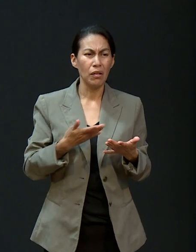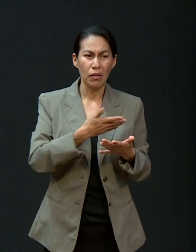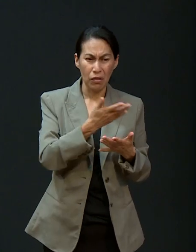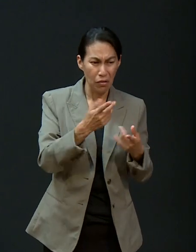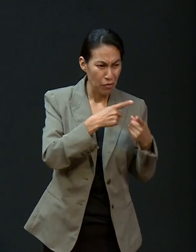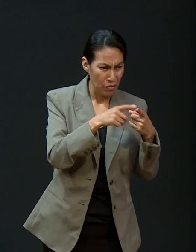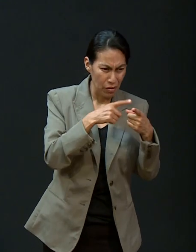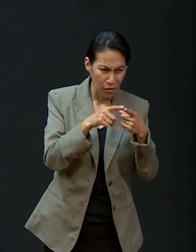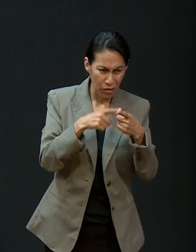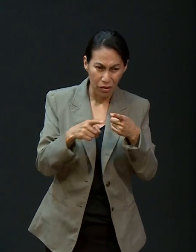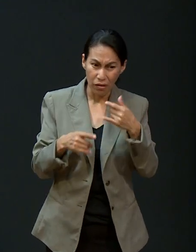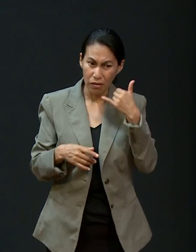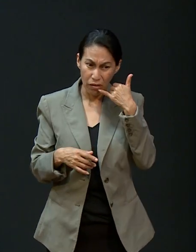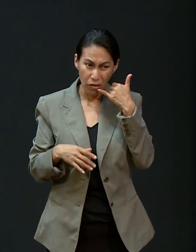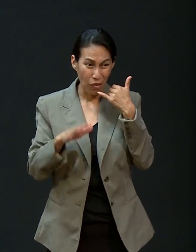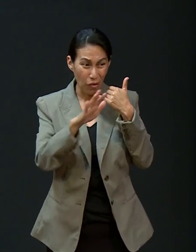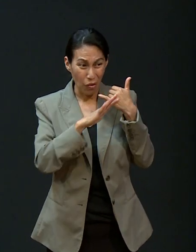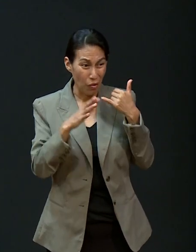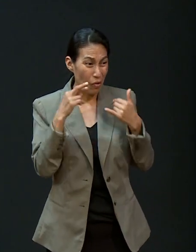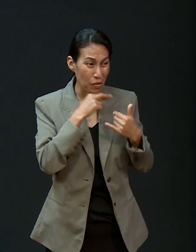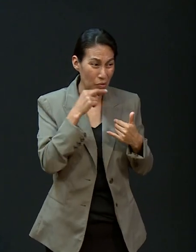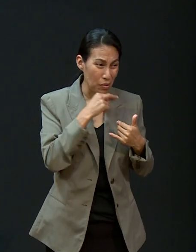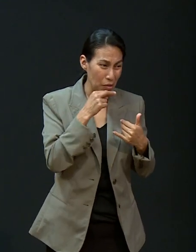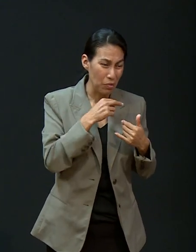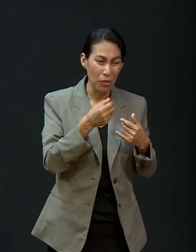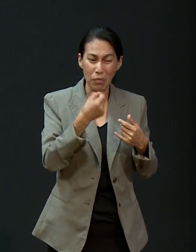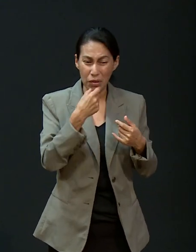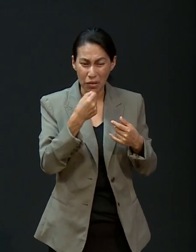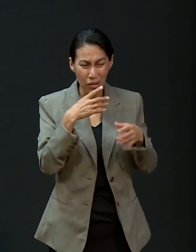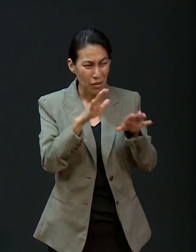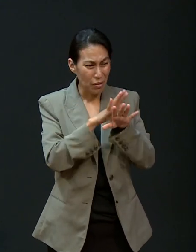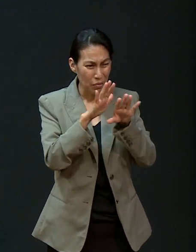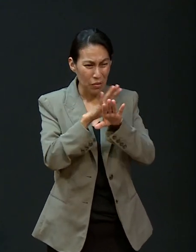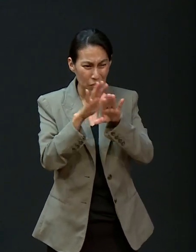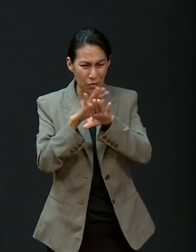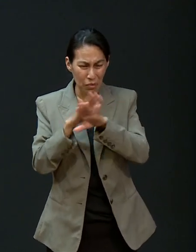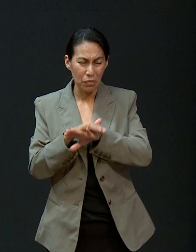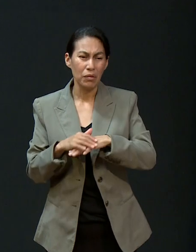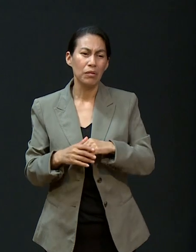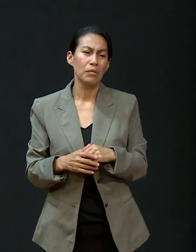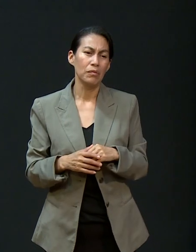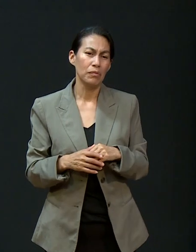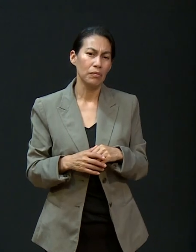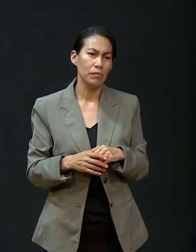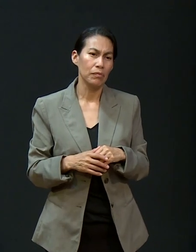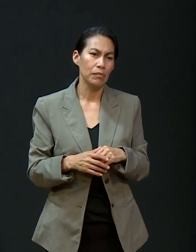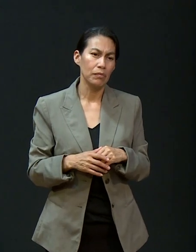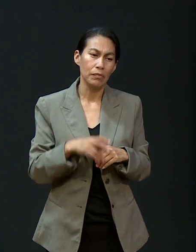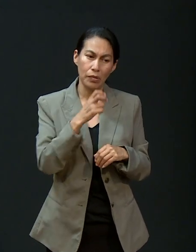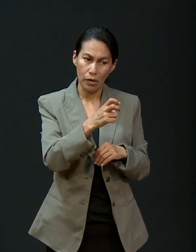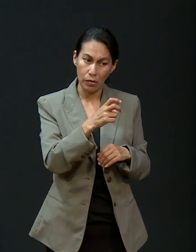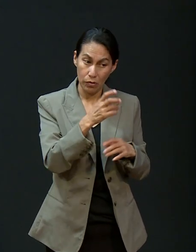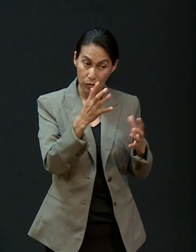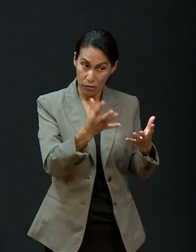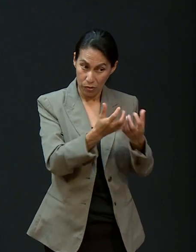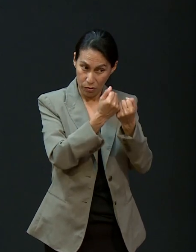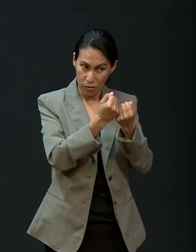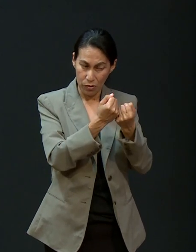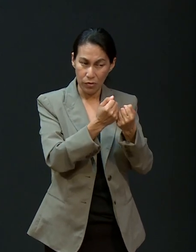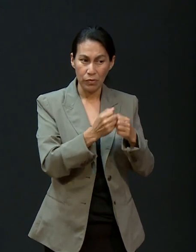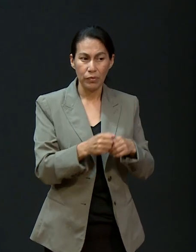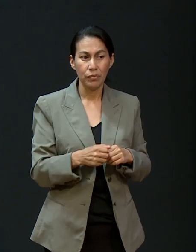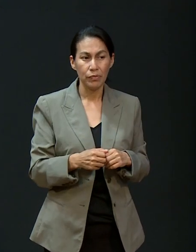infectólogo, el médico de él, atacar específicamente a los otros especialistas. Y eso fue lo que